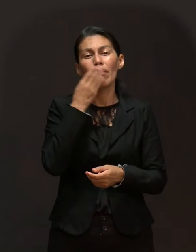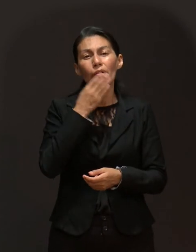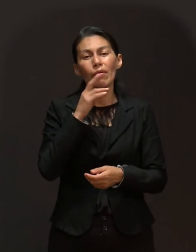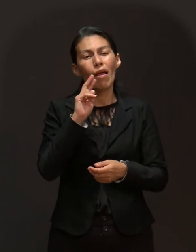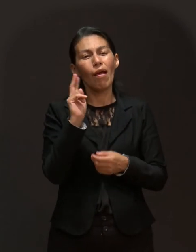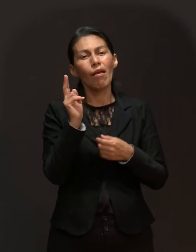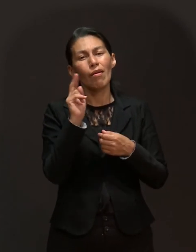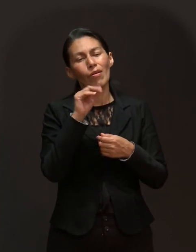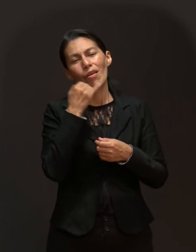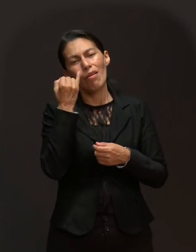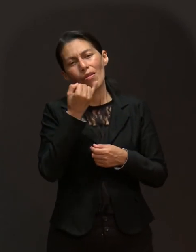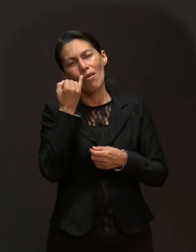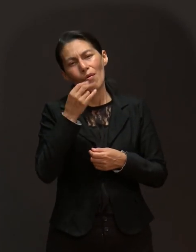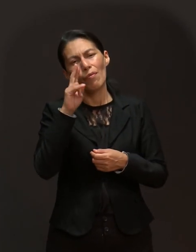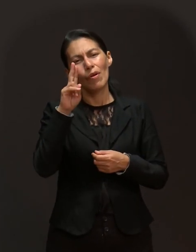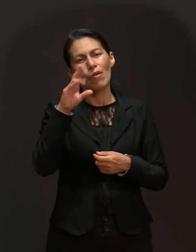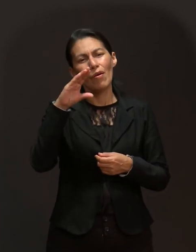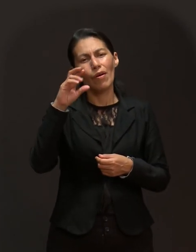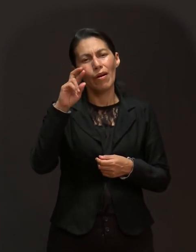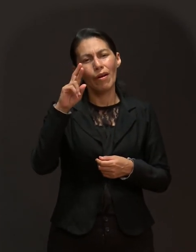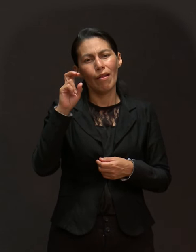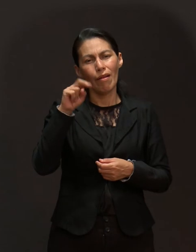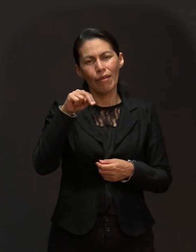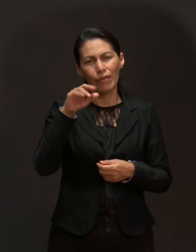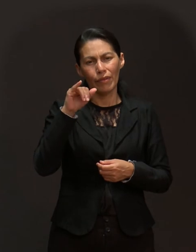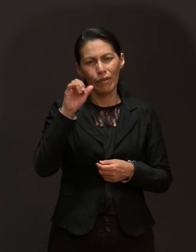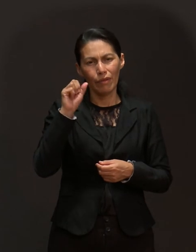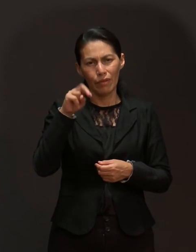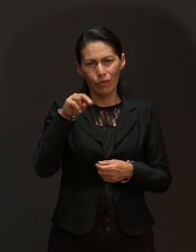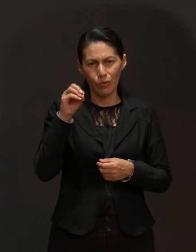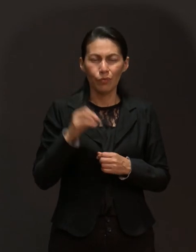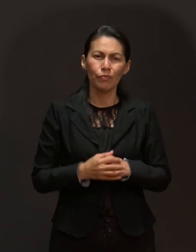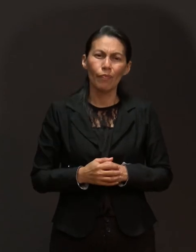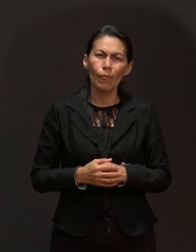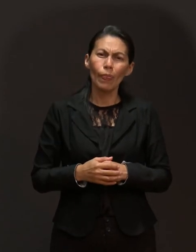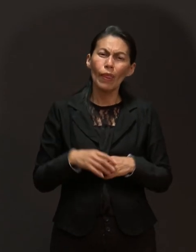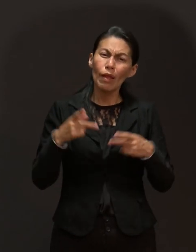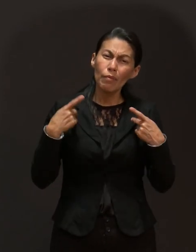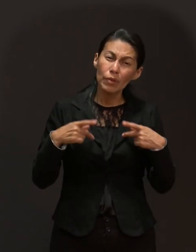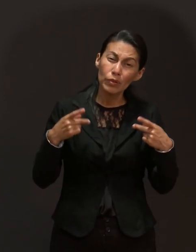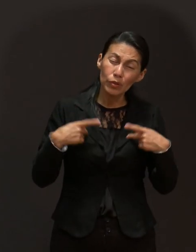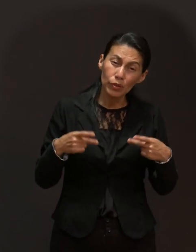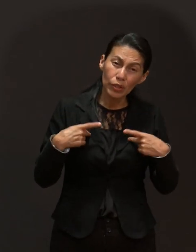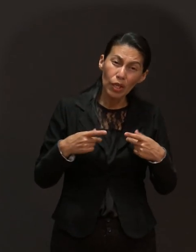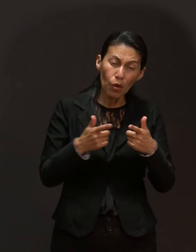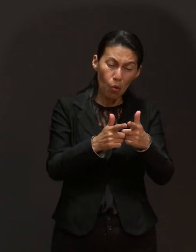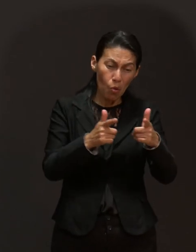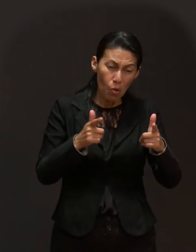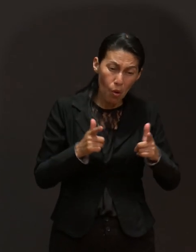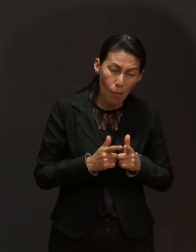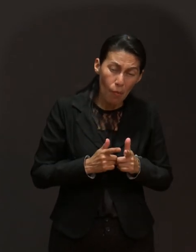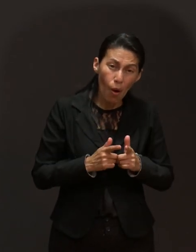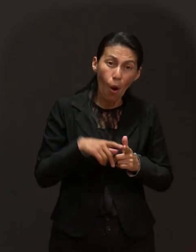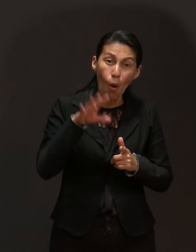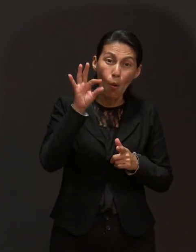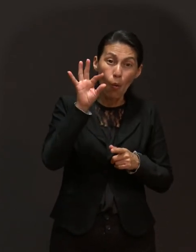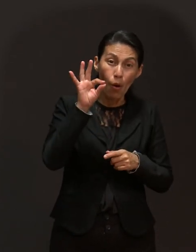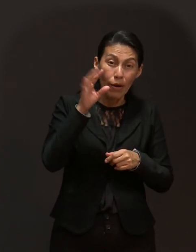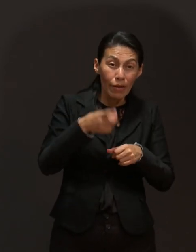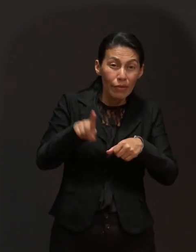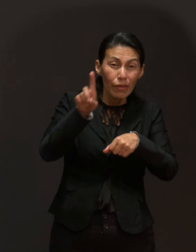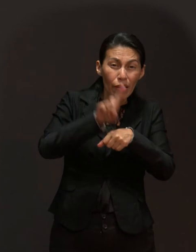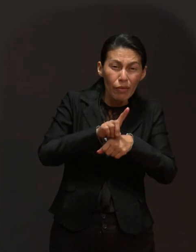Biblia en su idioma Hay un grupo de personas que está teniendo 40 días de ayuno